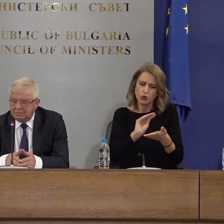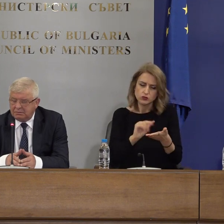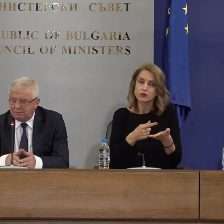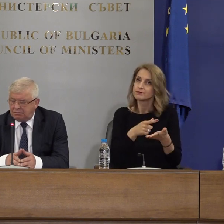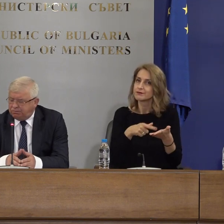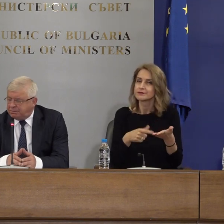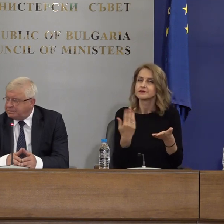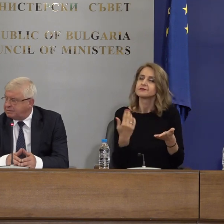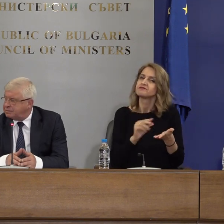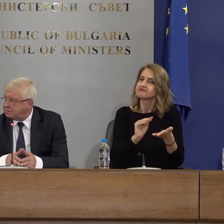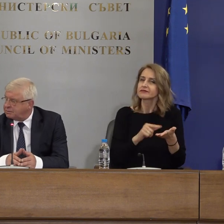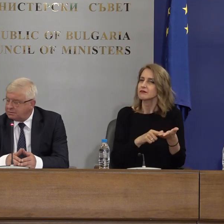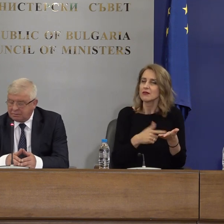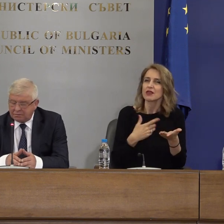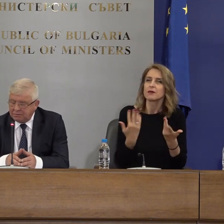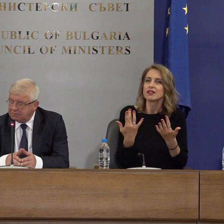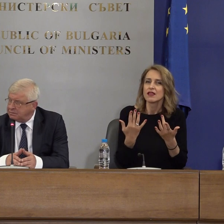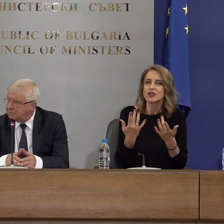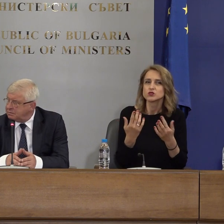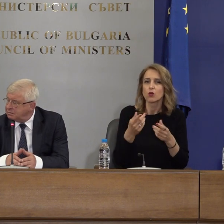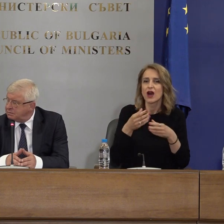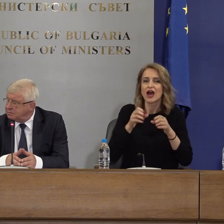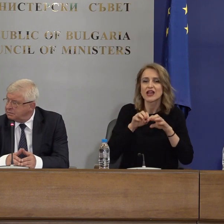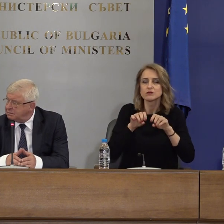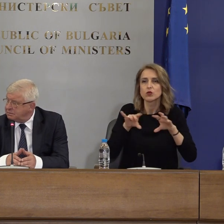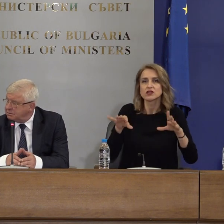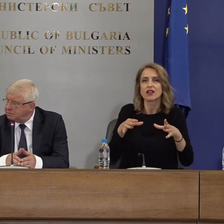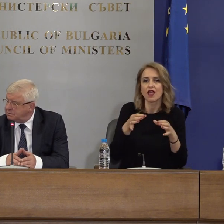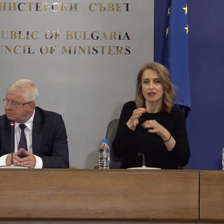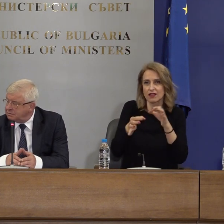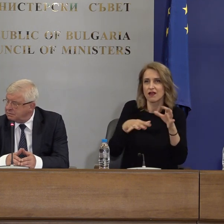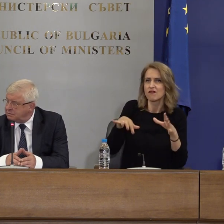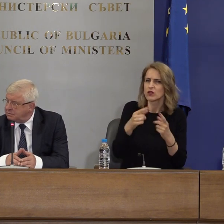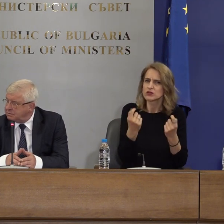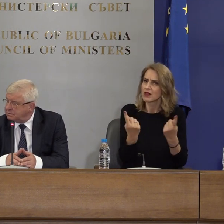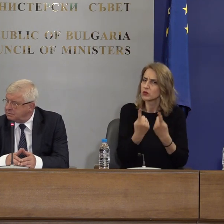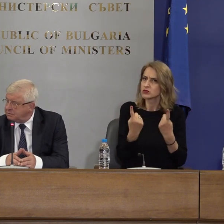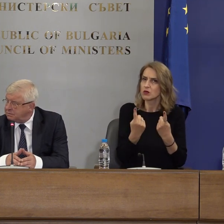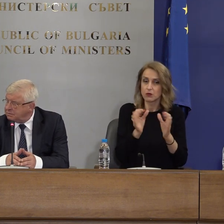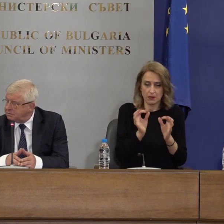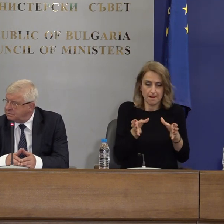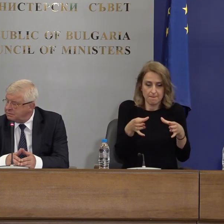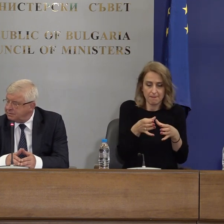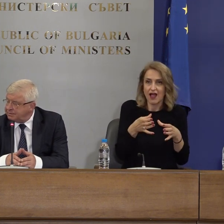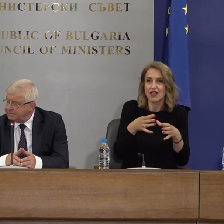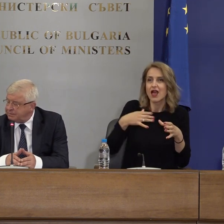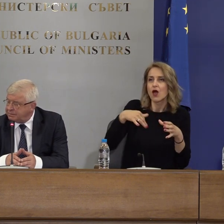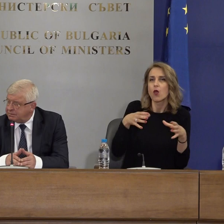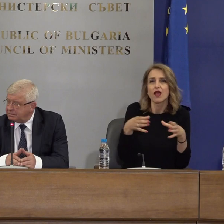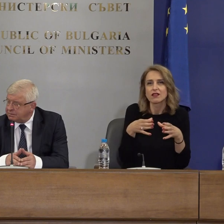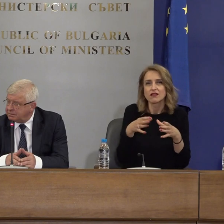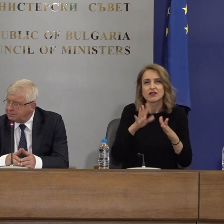нещо в начина на разпространение, което е много странно. В малки колективи, където хората контактуват изключително